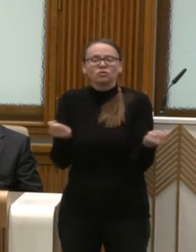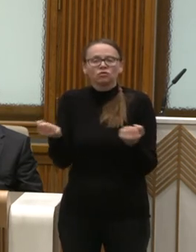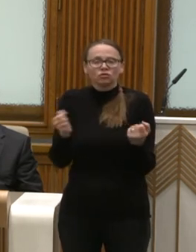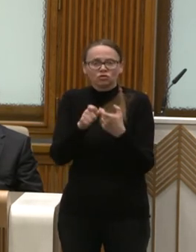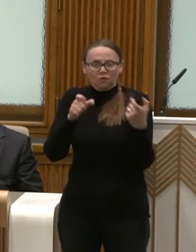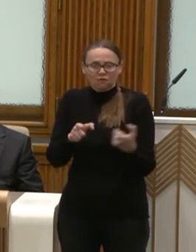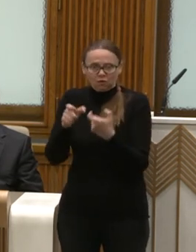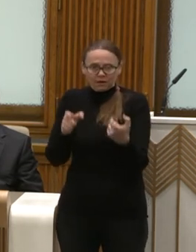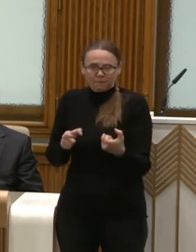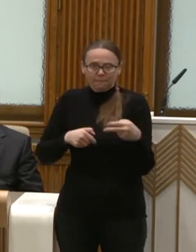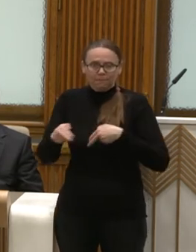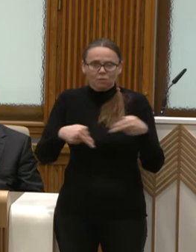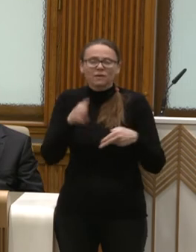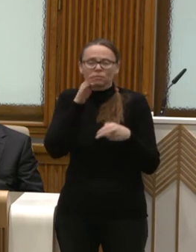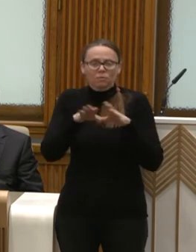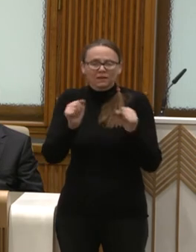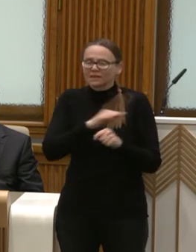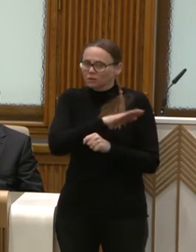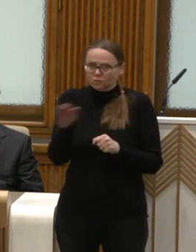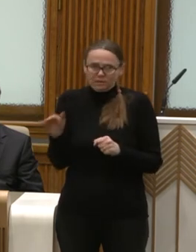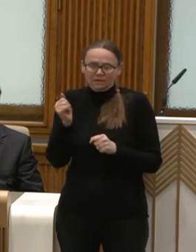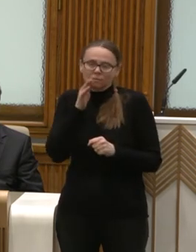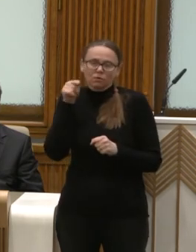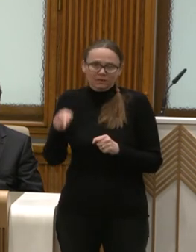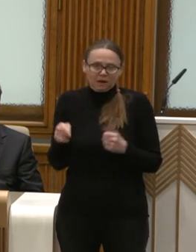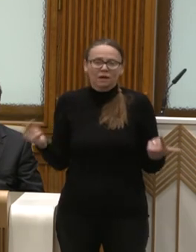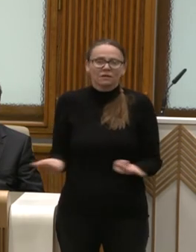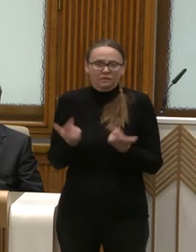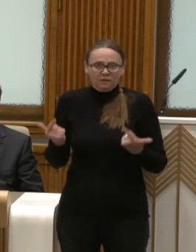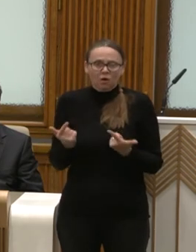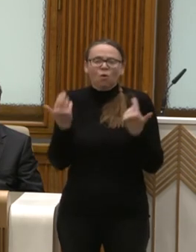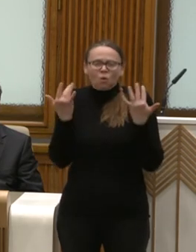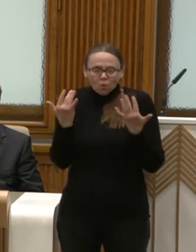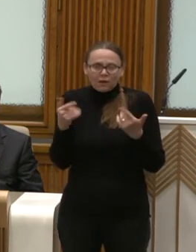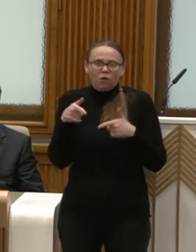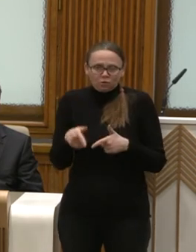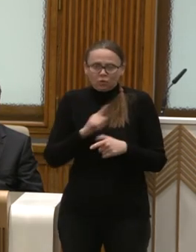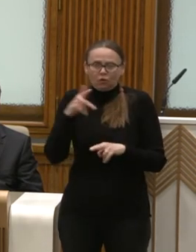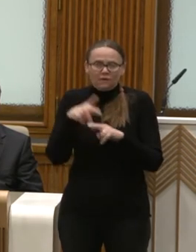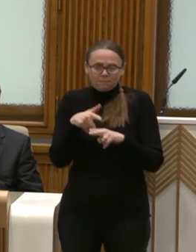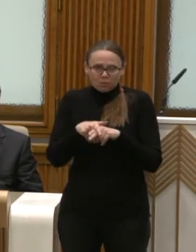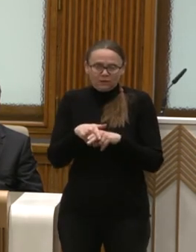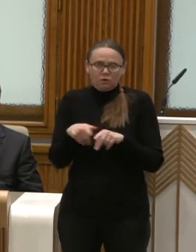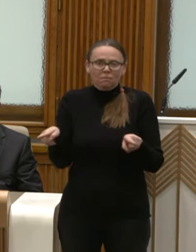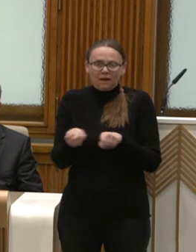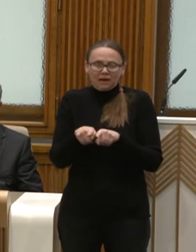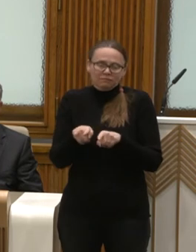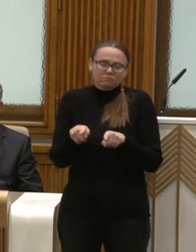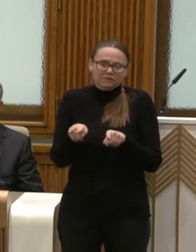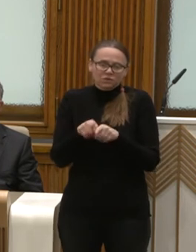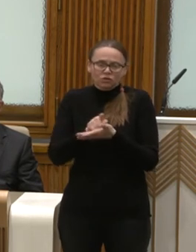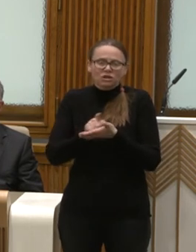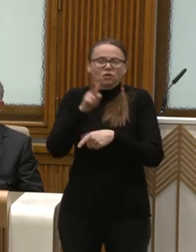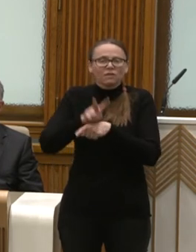prometu bomo storili vse, da bo ta lahko kolikor toliko nemoteno, hkrati pa nadzorovano